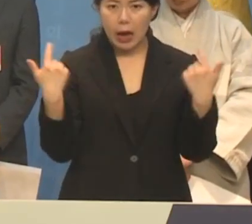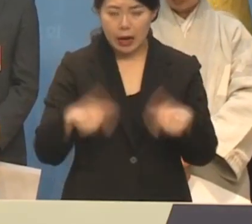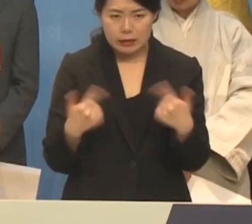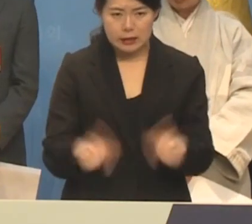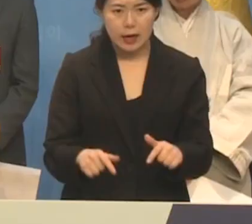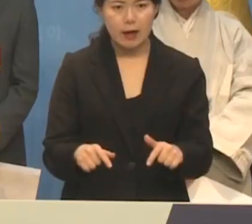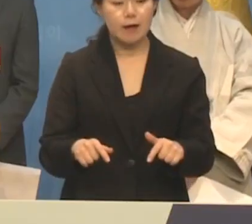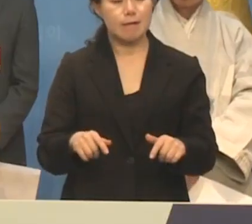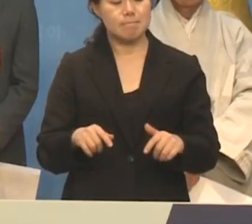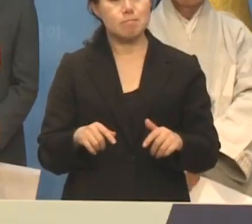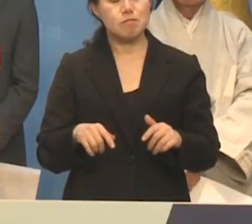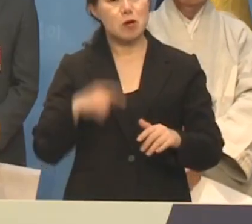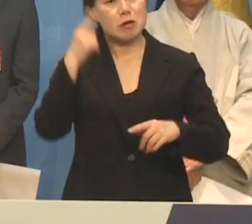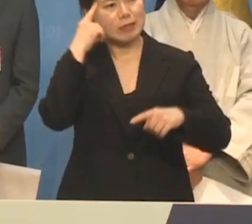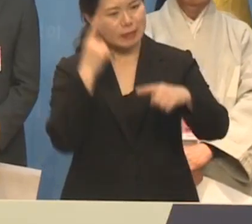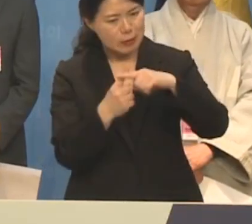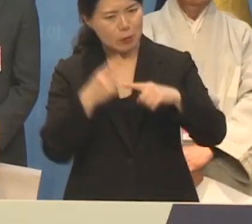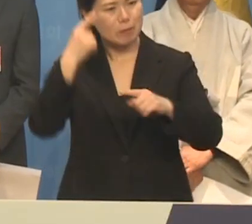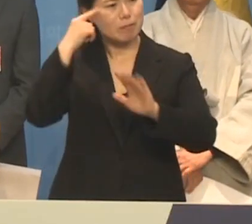부정하고 긍정하면서